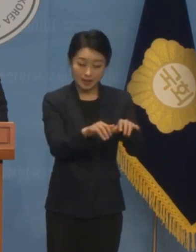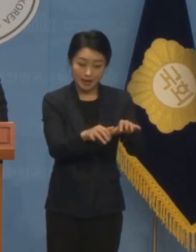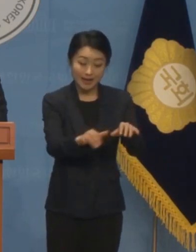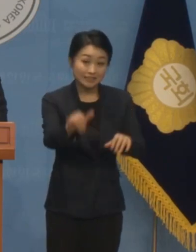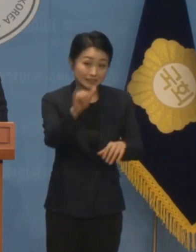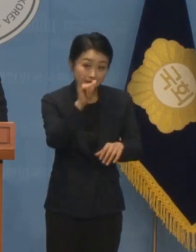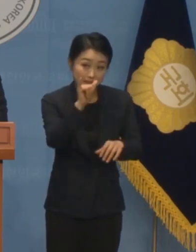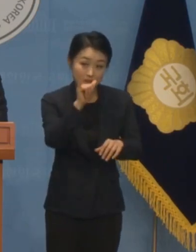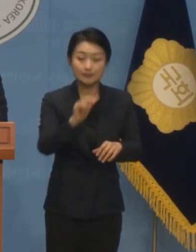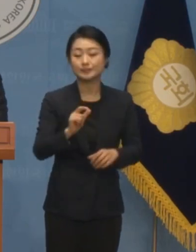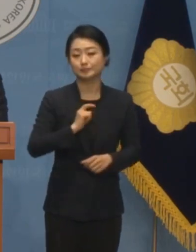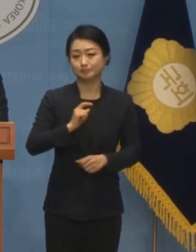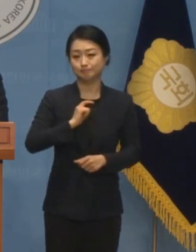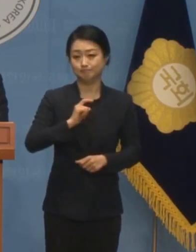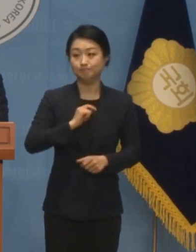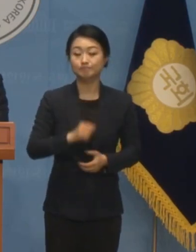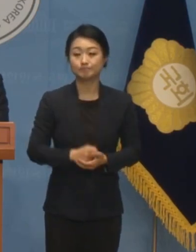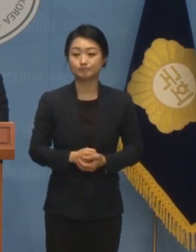말입니다.